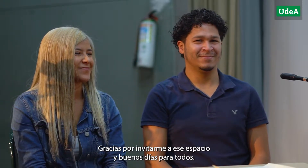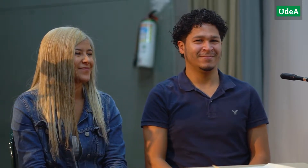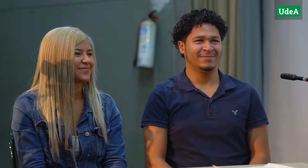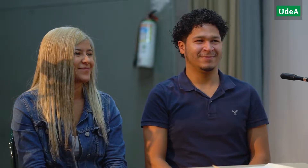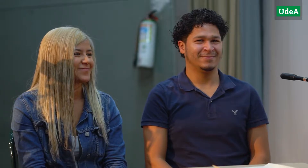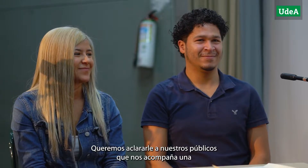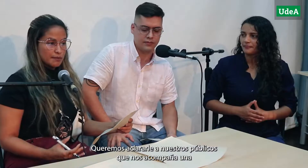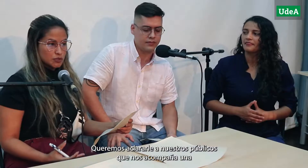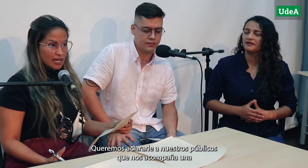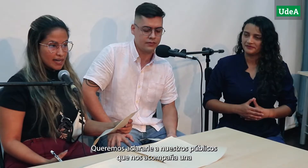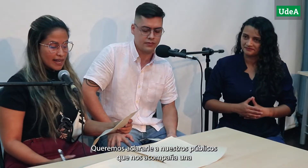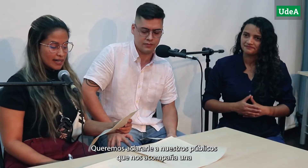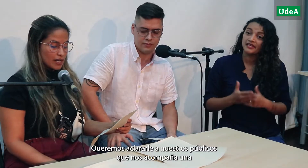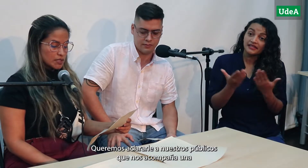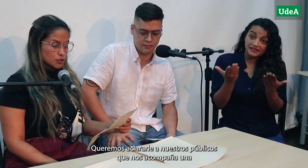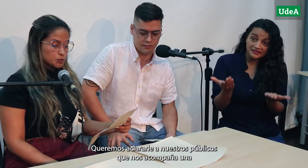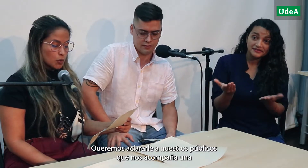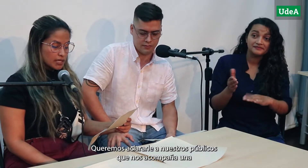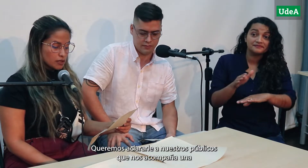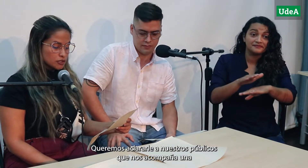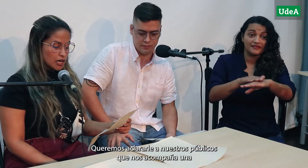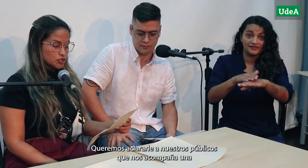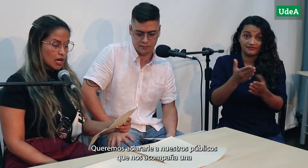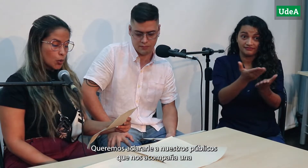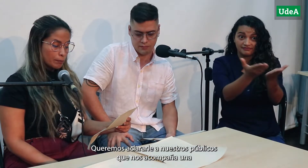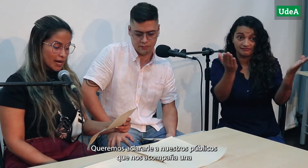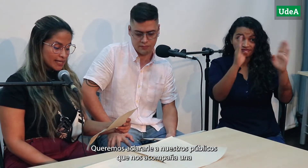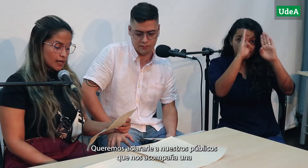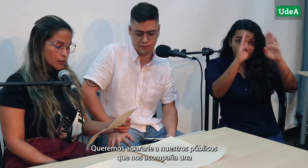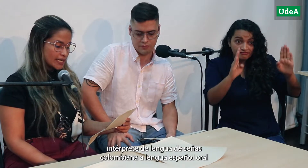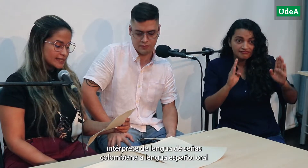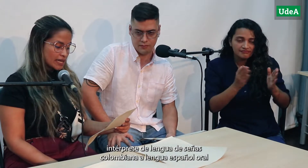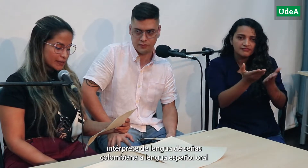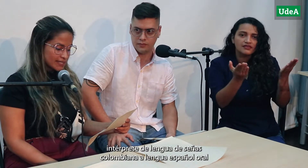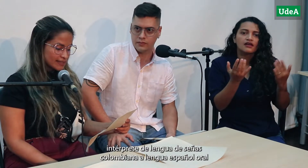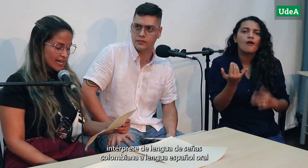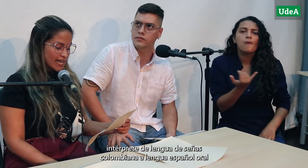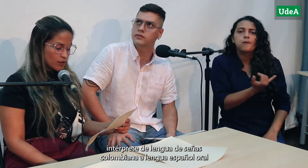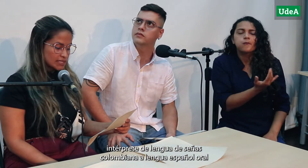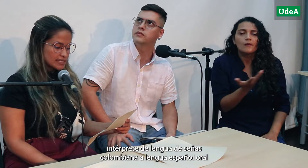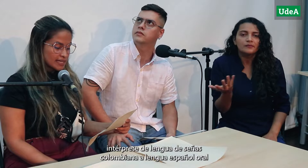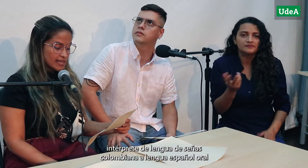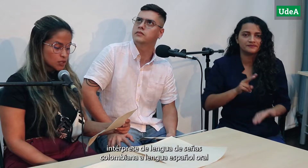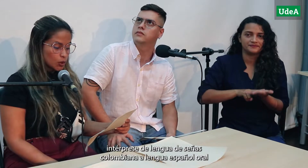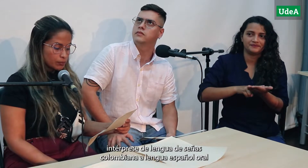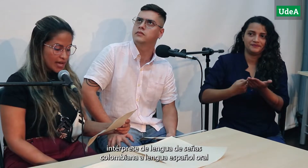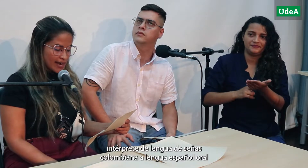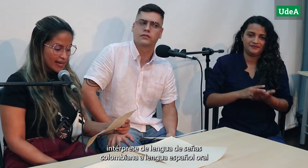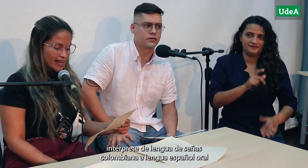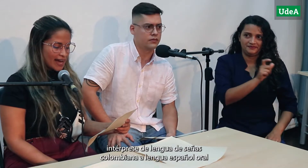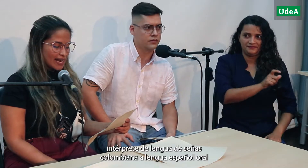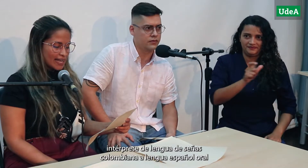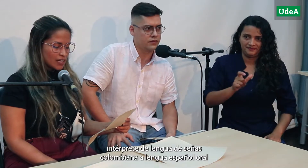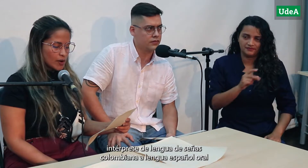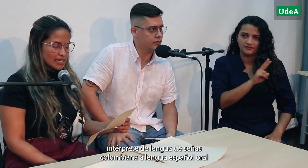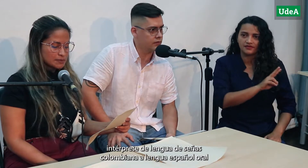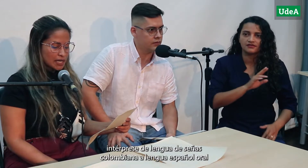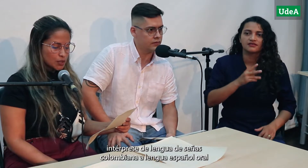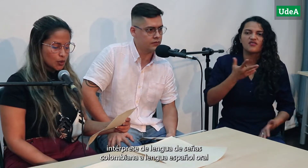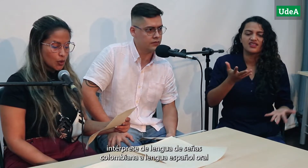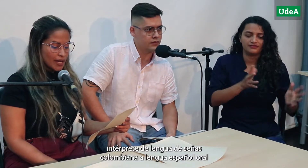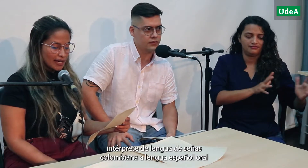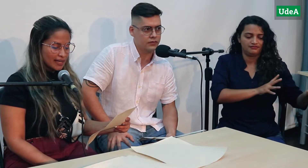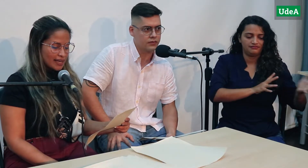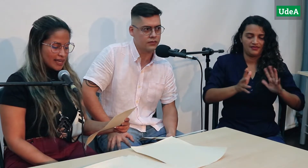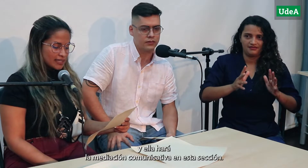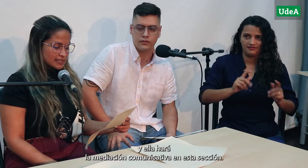para todos. Queremos aclararle a nuestros públicos que nos acompaña una intérprete de lenguas de señas colombiana a lengua